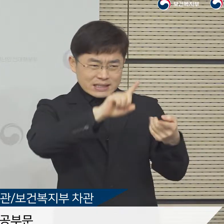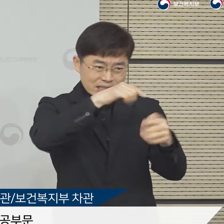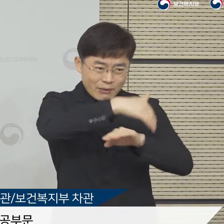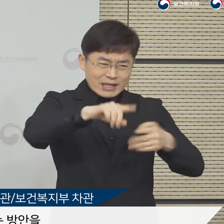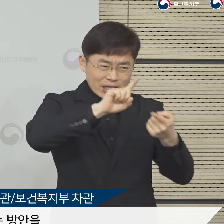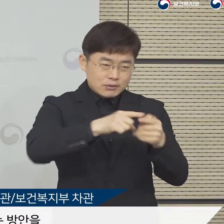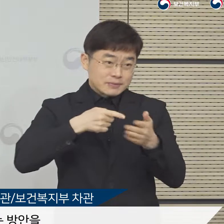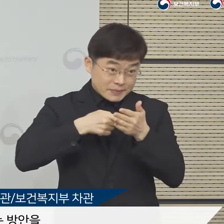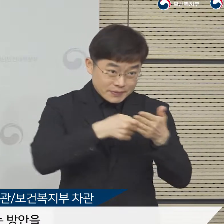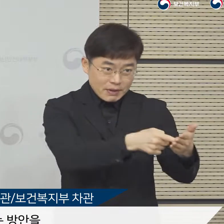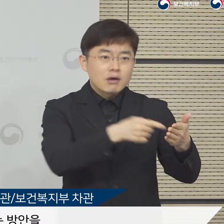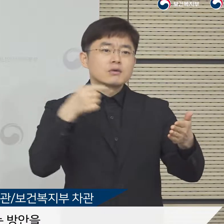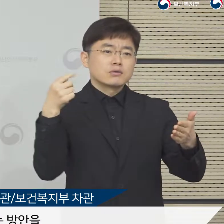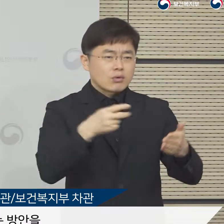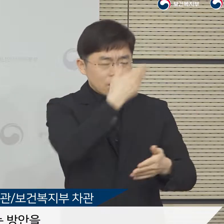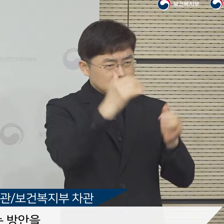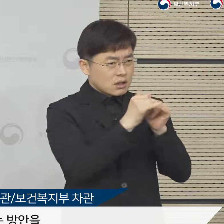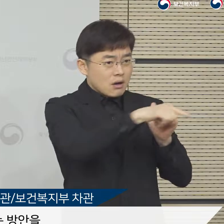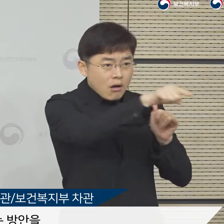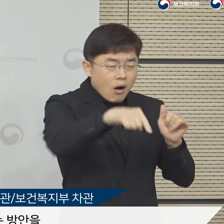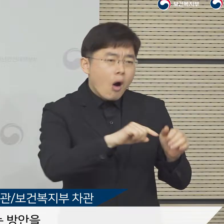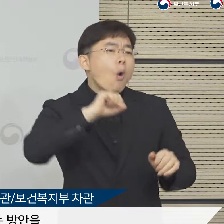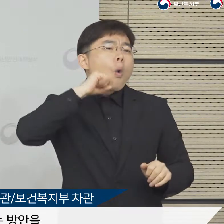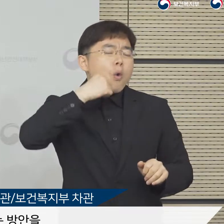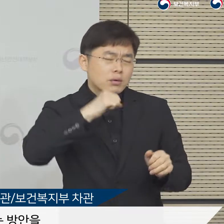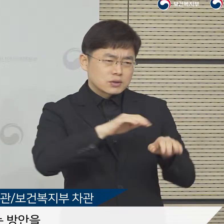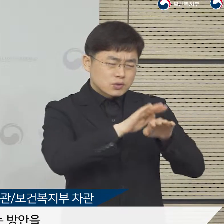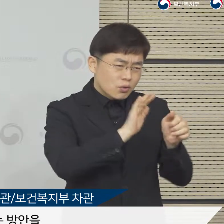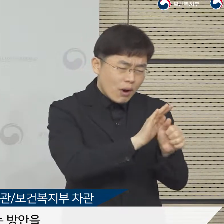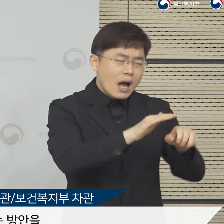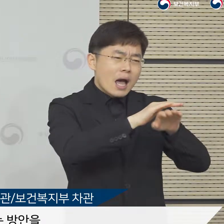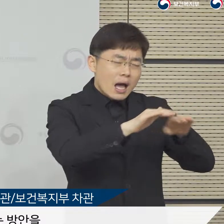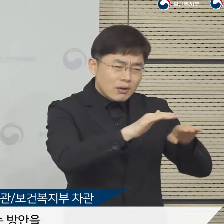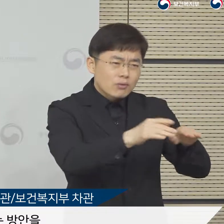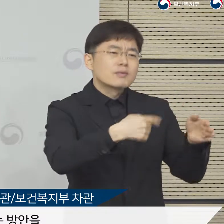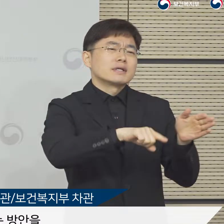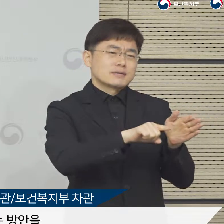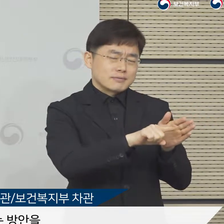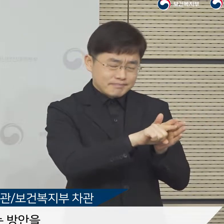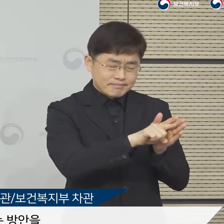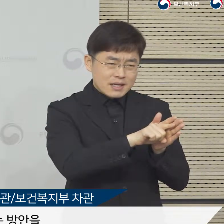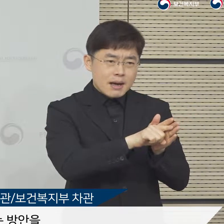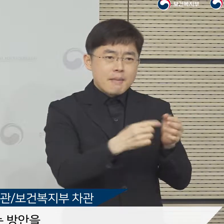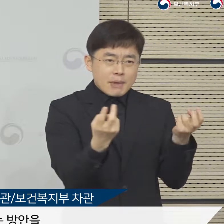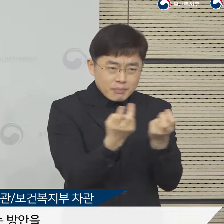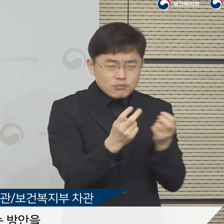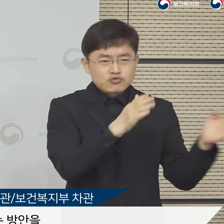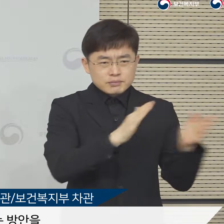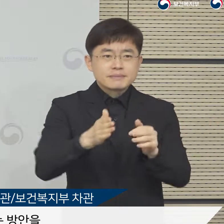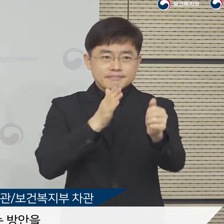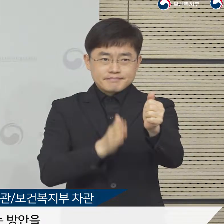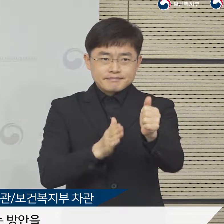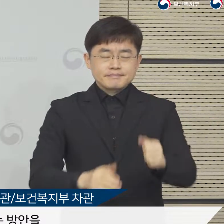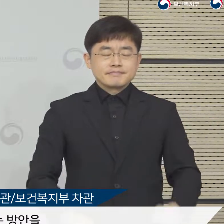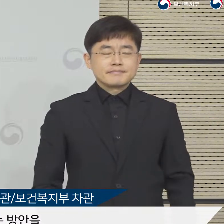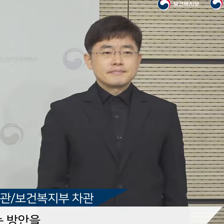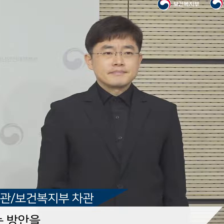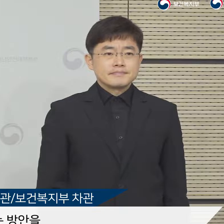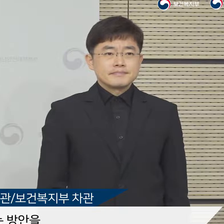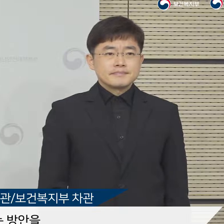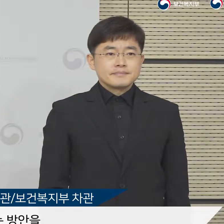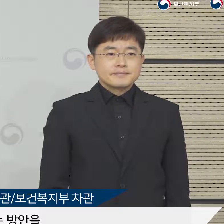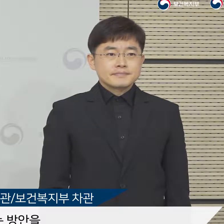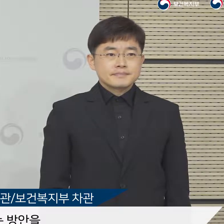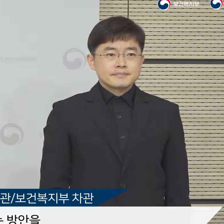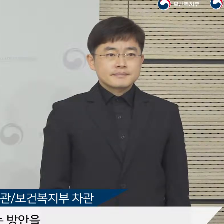유지하고 청년들의 어려움을 조금이나마 해소할 수 있는 방안을 강구하도록 당부하셨습니다.